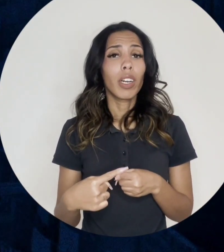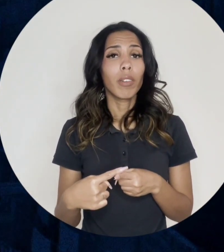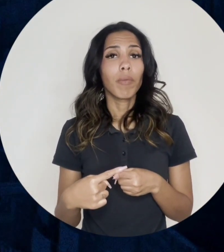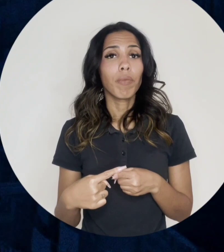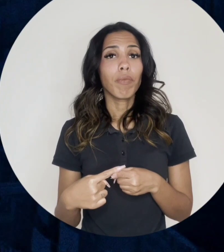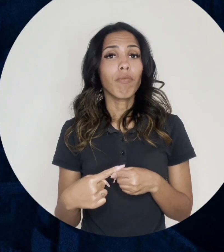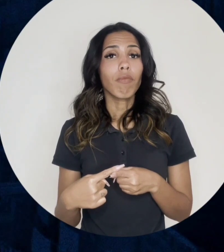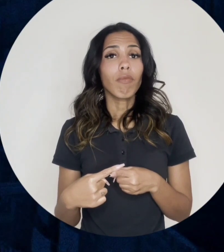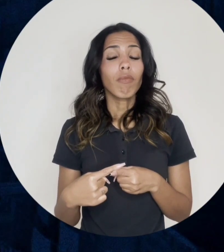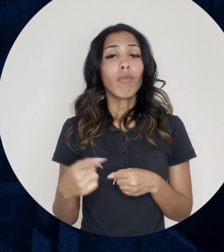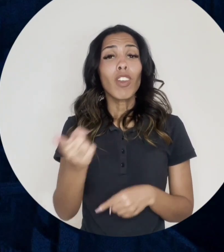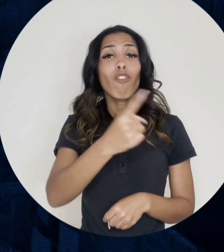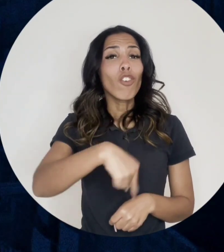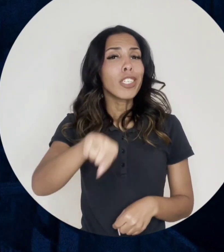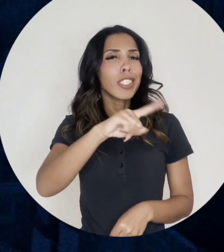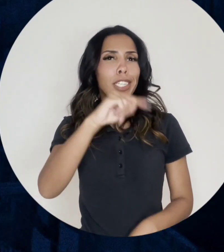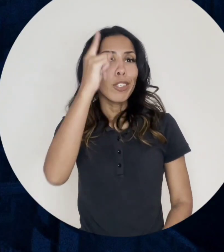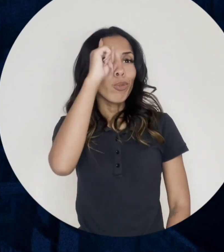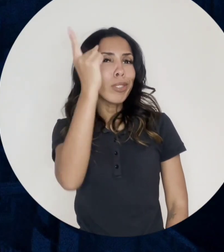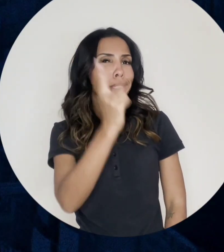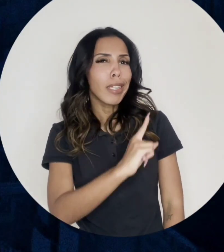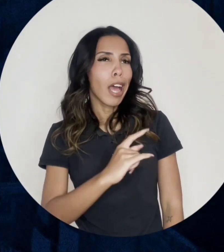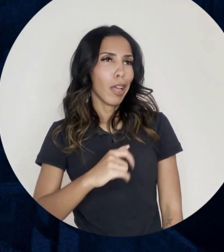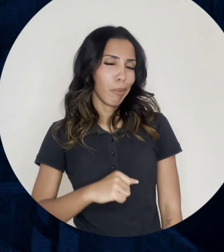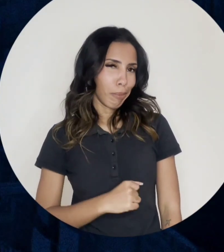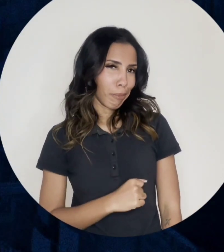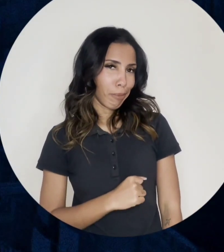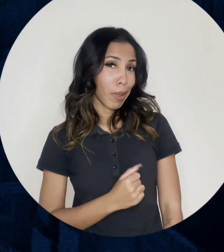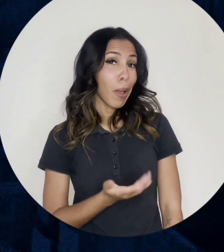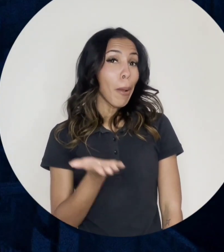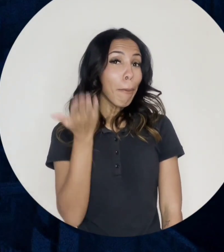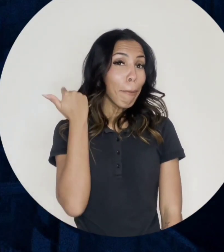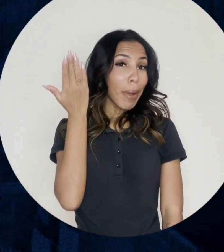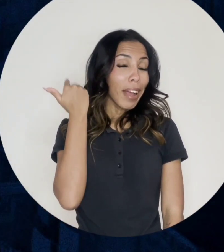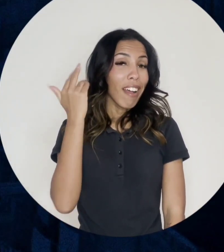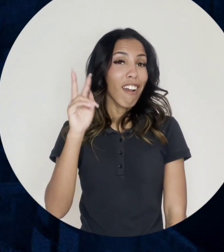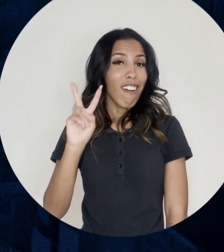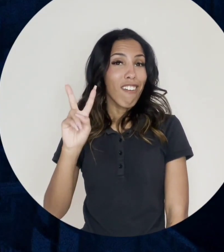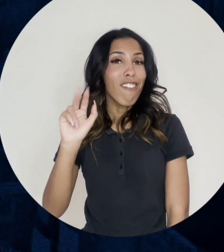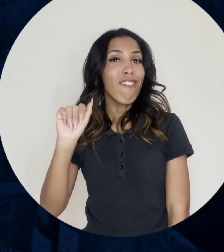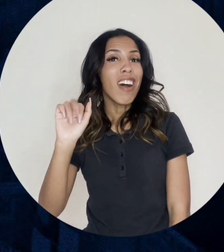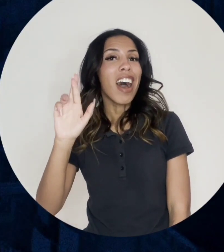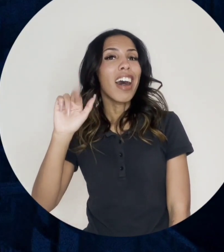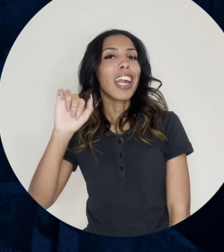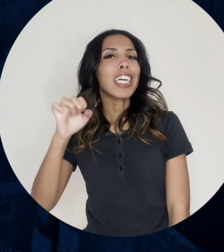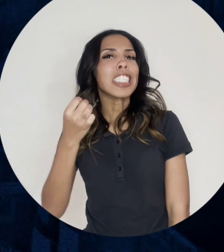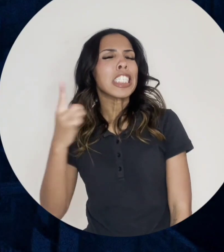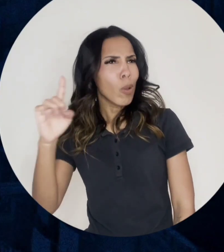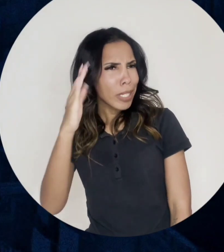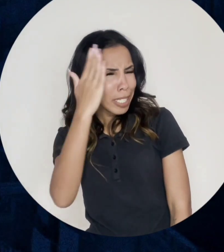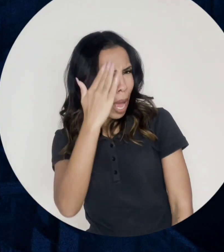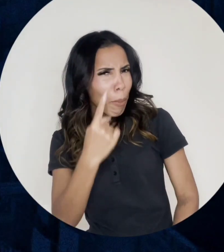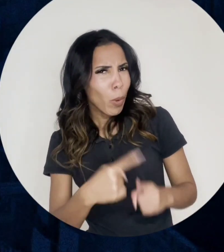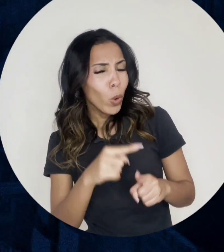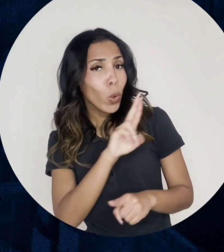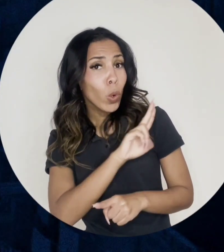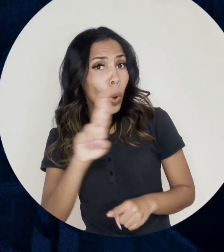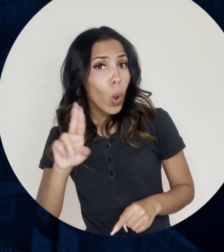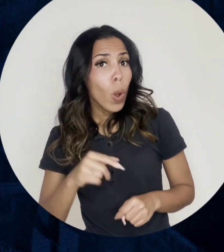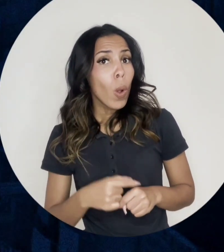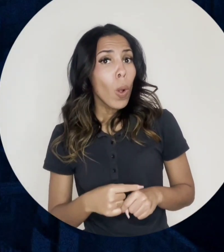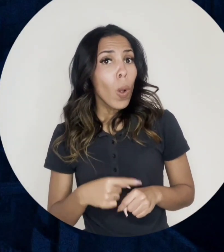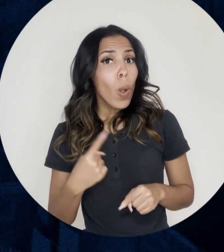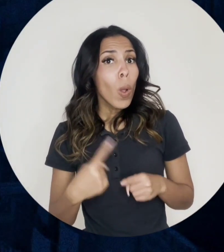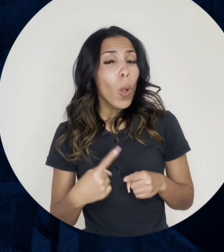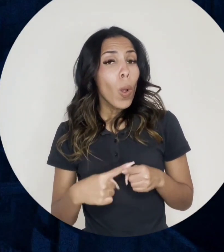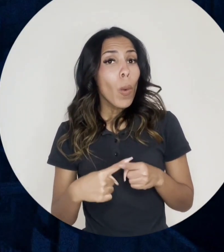que... É porque vocês não pegaram onde que é o varandão? Você sabe por que é varandão? Não tem nem Porque ideia. era um varandão para ver